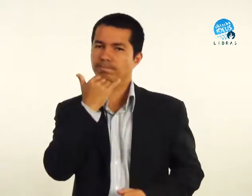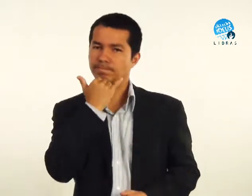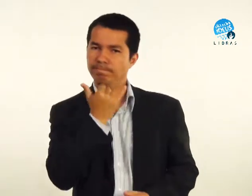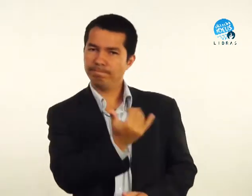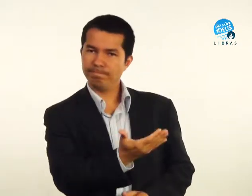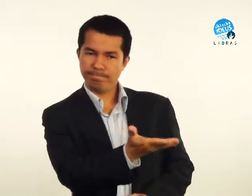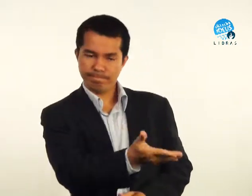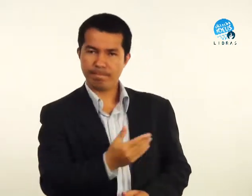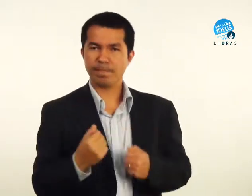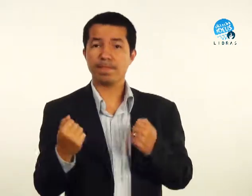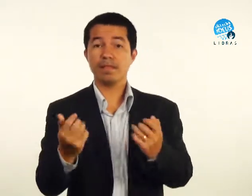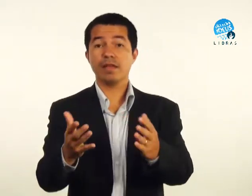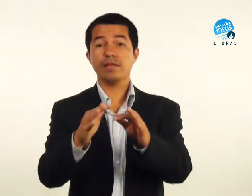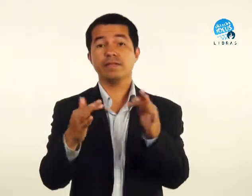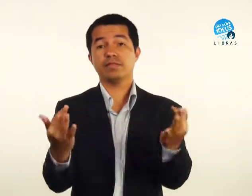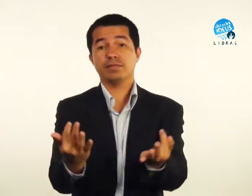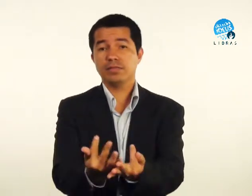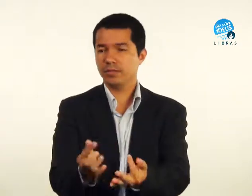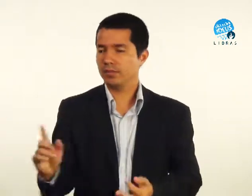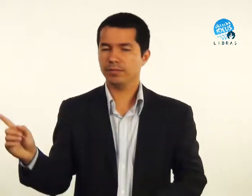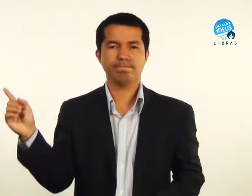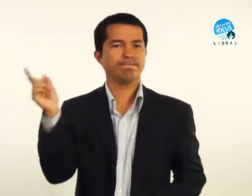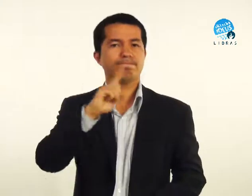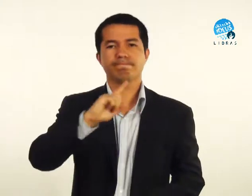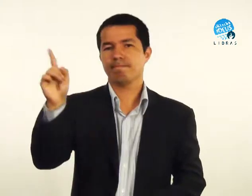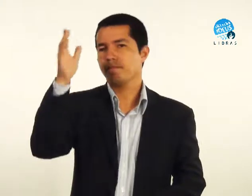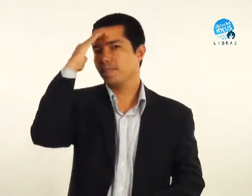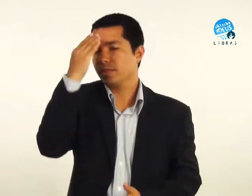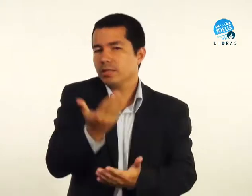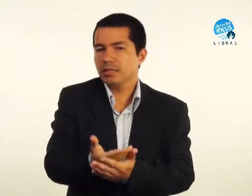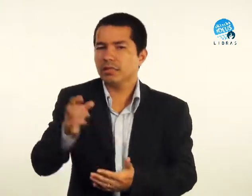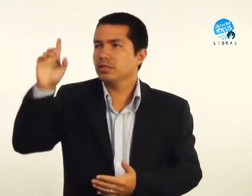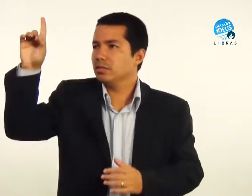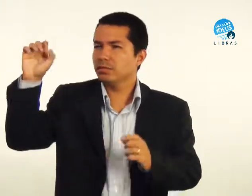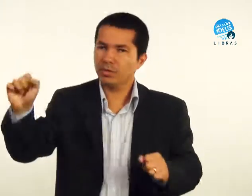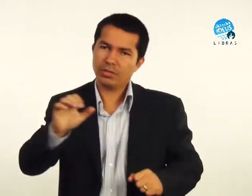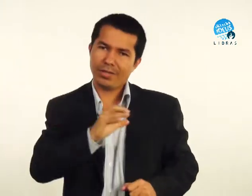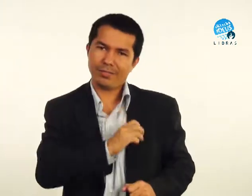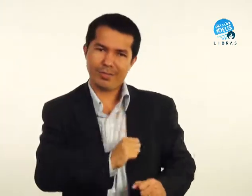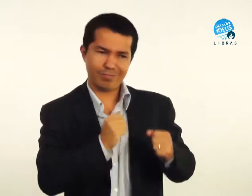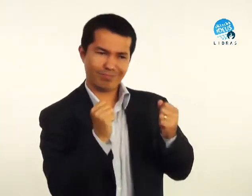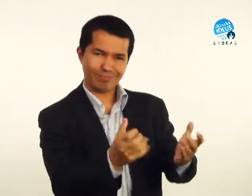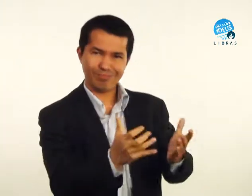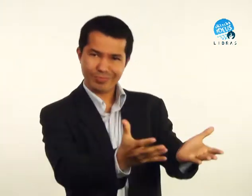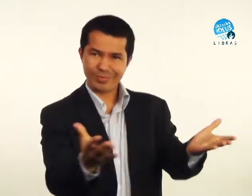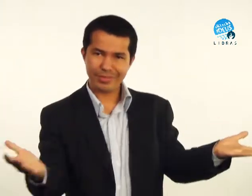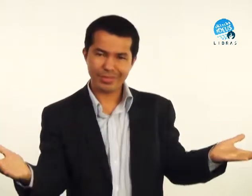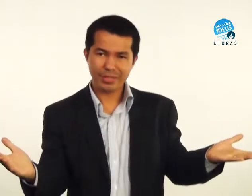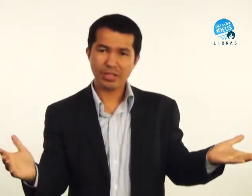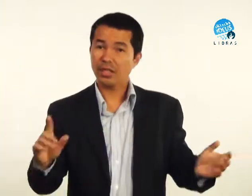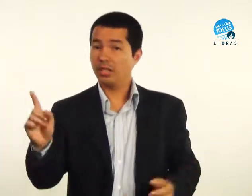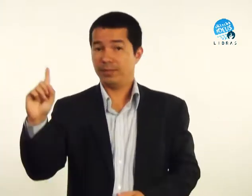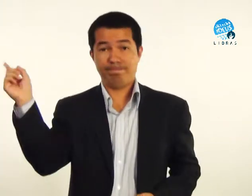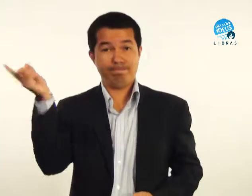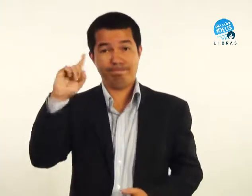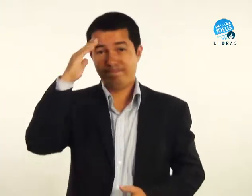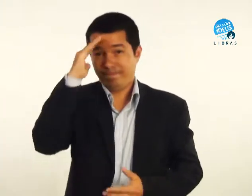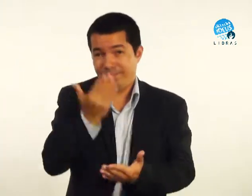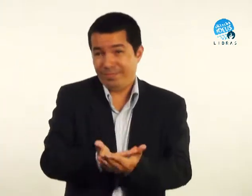ter jeito para ela. Ela não acreditava que Deus pudesse lhe dar uma família. Ela não acreditava que Deus pudesse amá-la apesar de